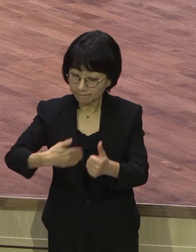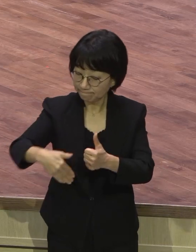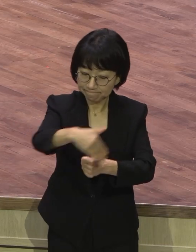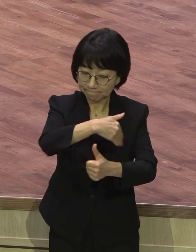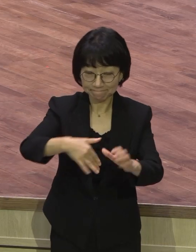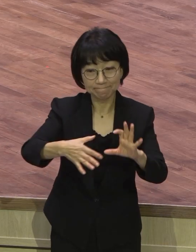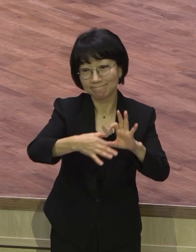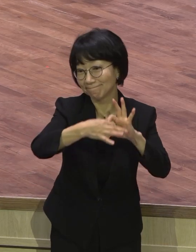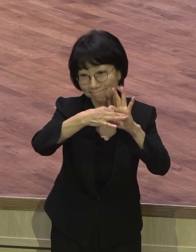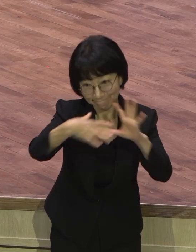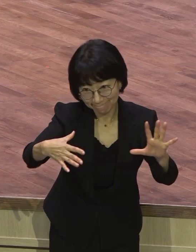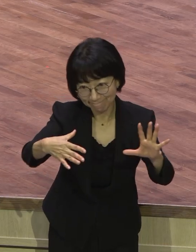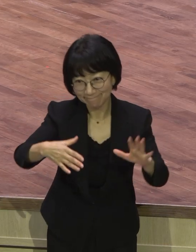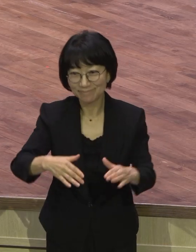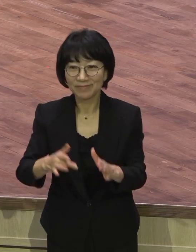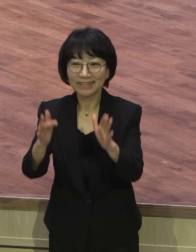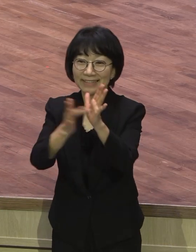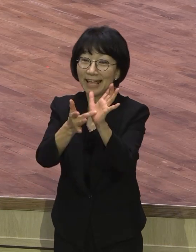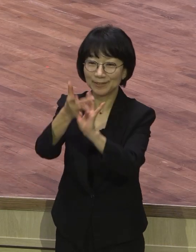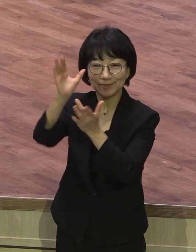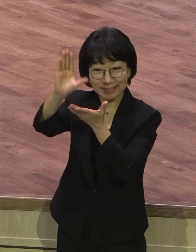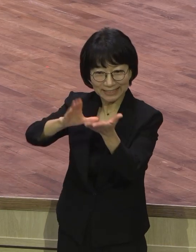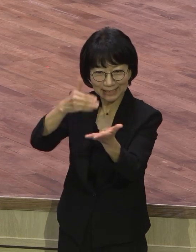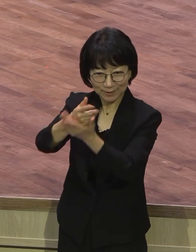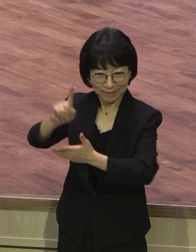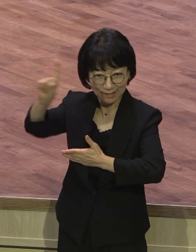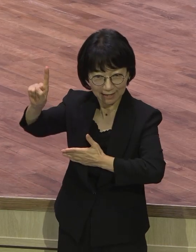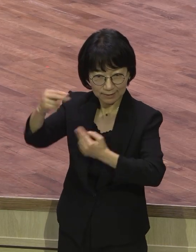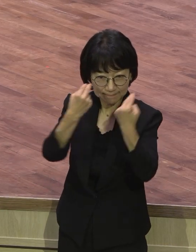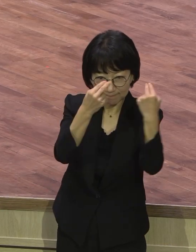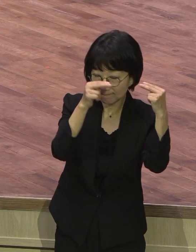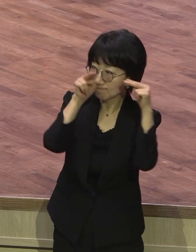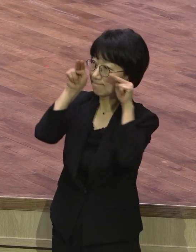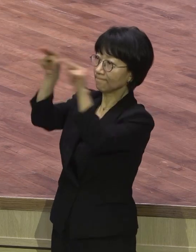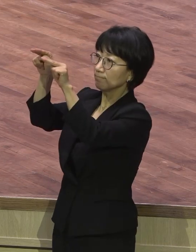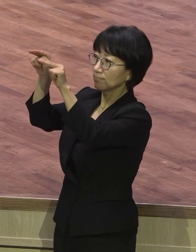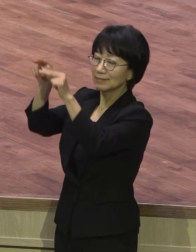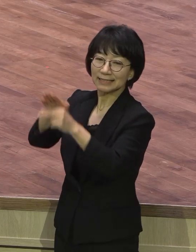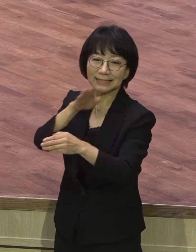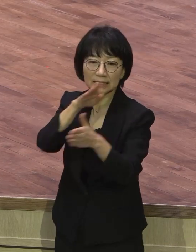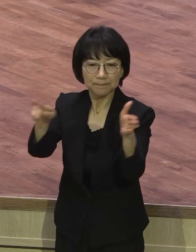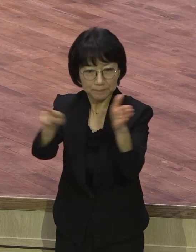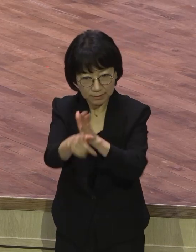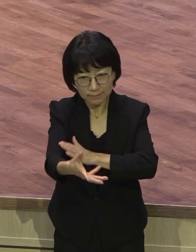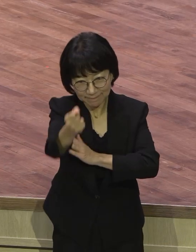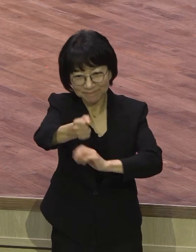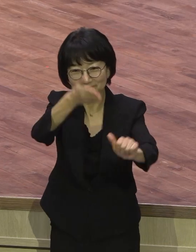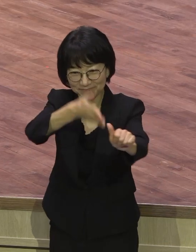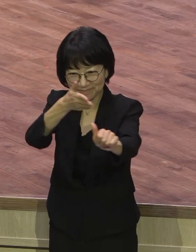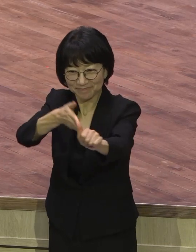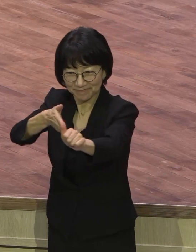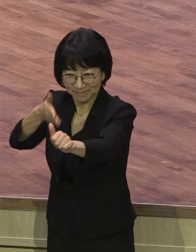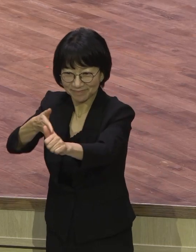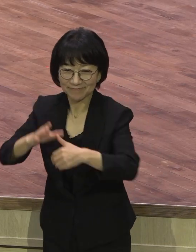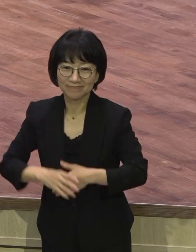오직 예수 그리스도만 바라보는 찬비덤 가지시기를 바랍니다